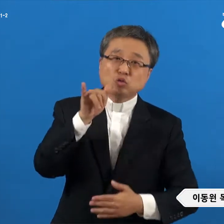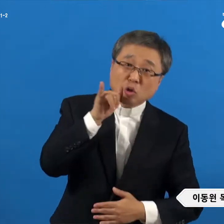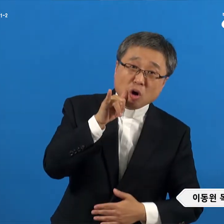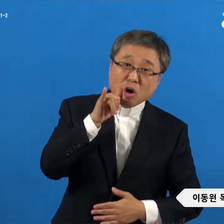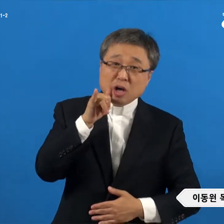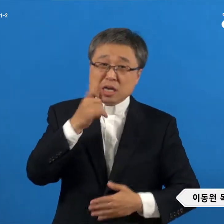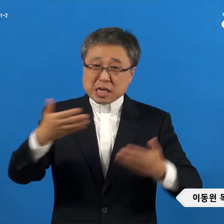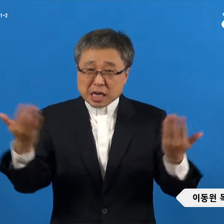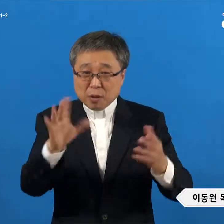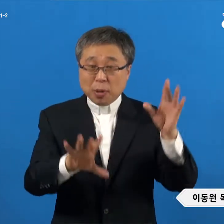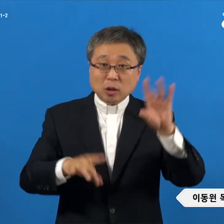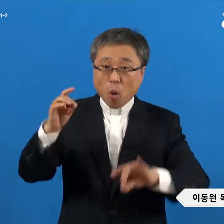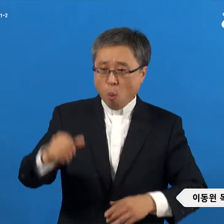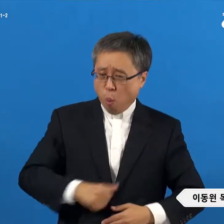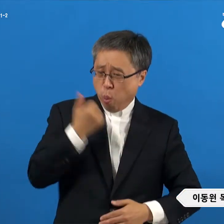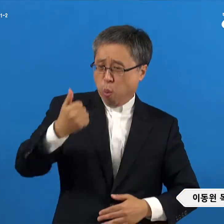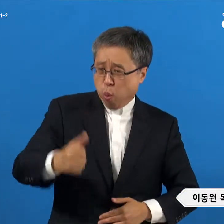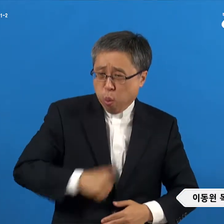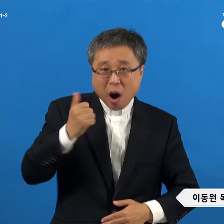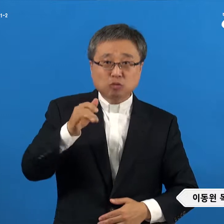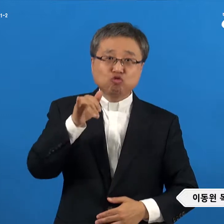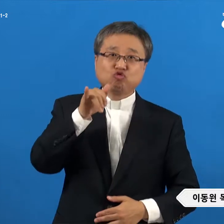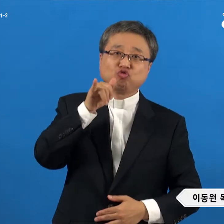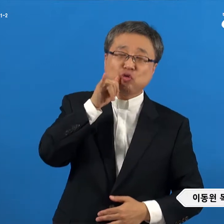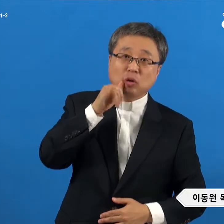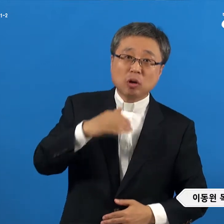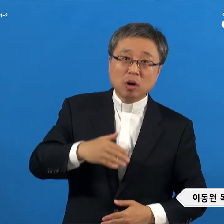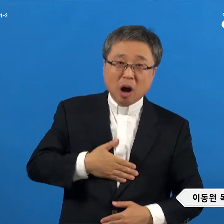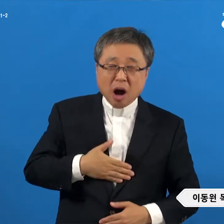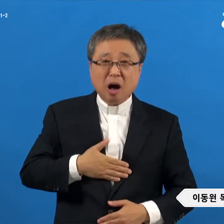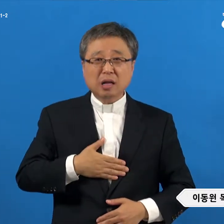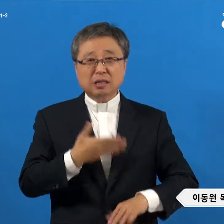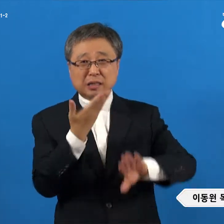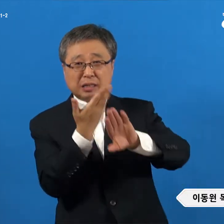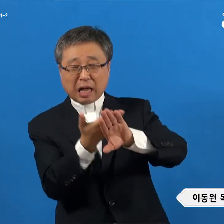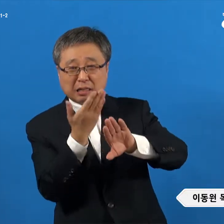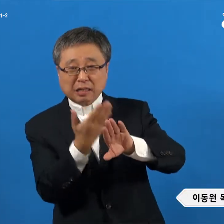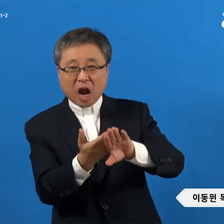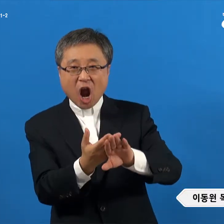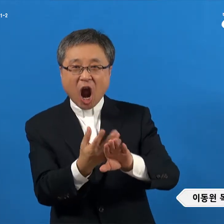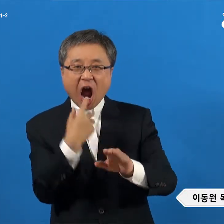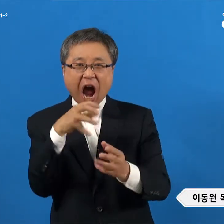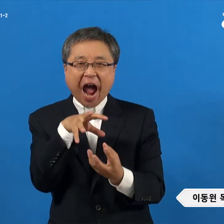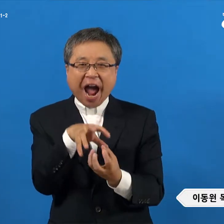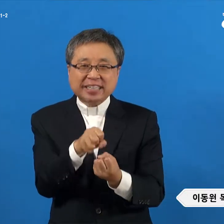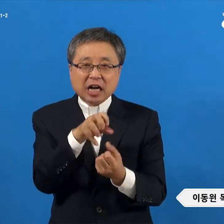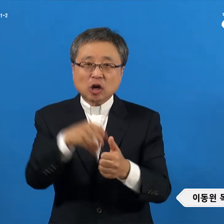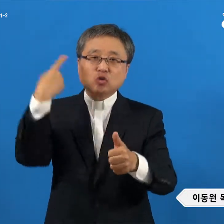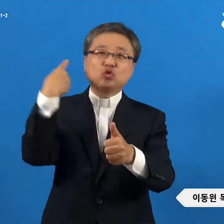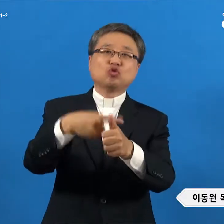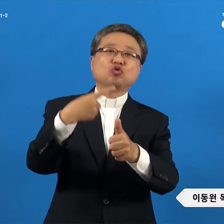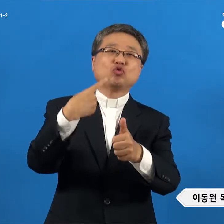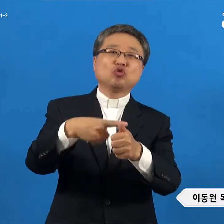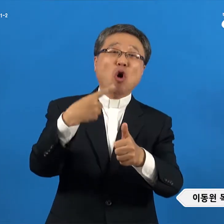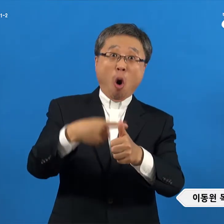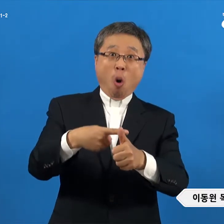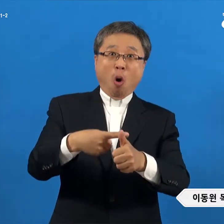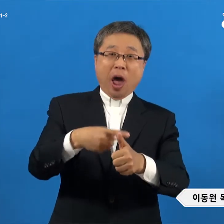사사건건 화를 내는 앵거, 화 중독, 가십. 남을 씹어야 마음의 시원함을 느끼고 자유를 얻습니다.